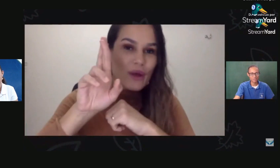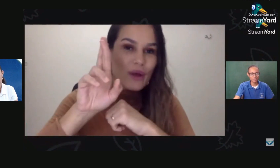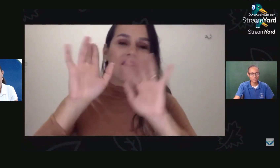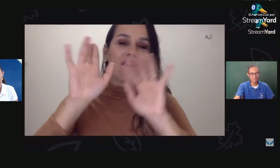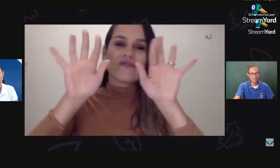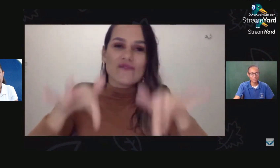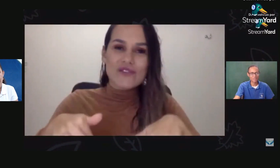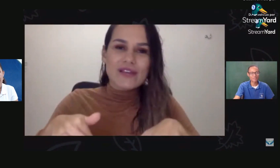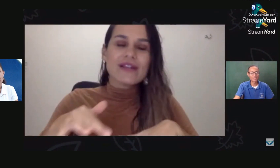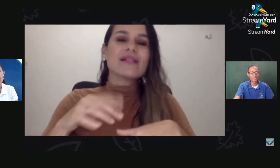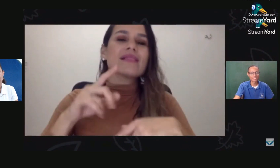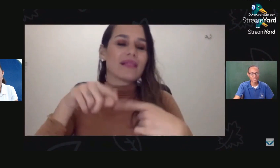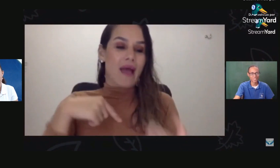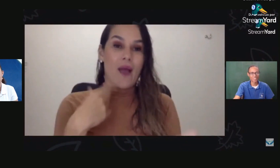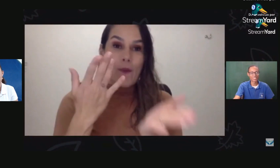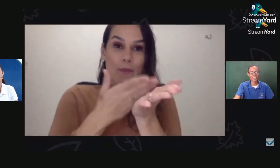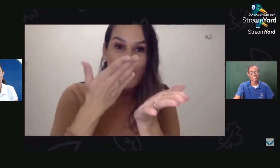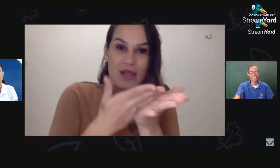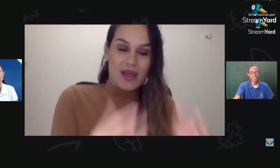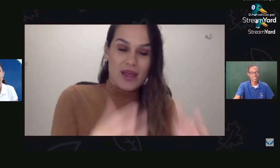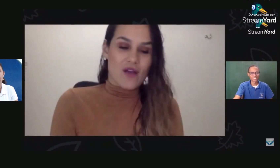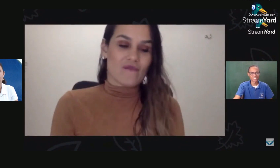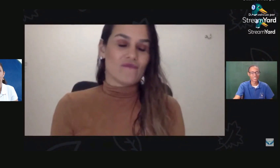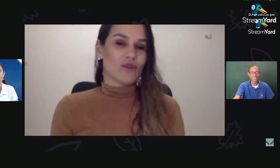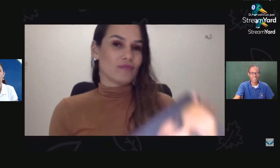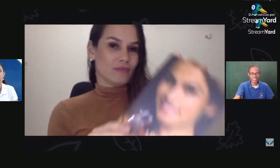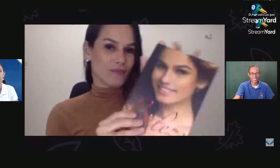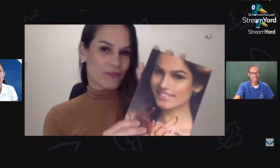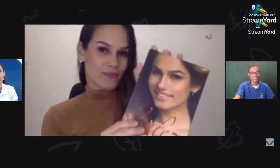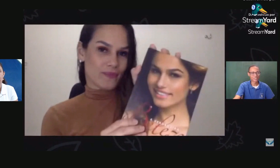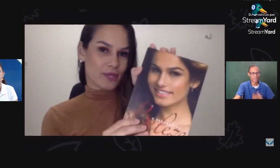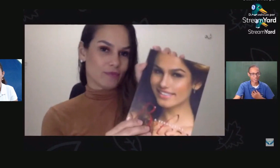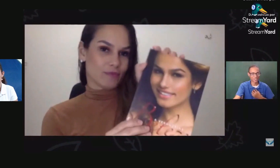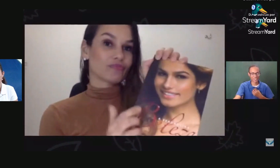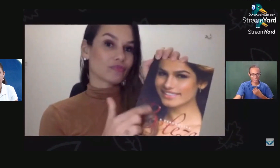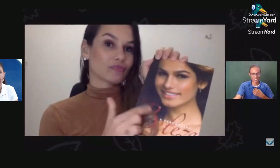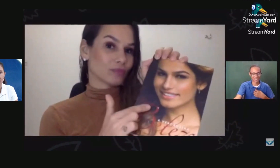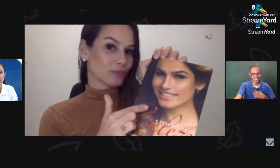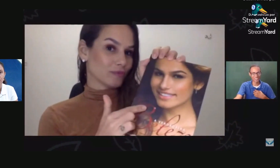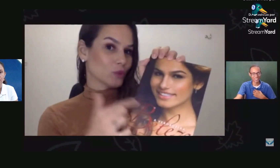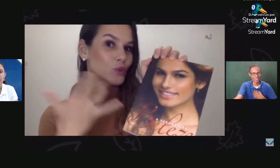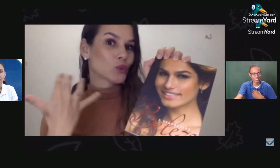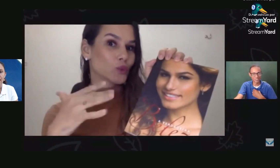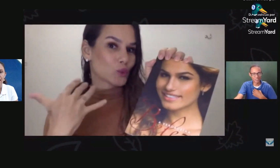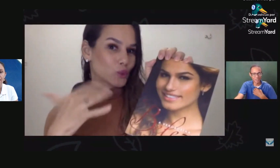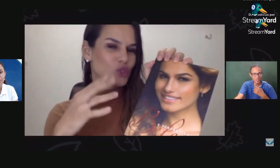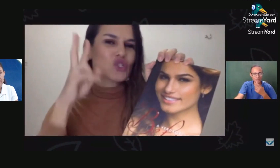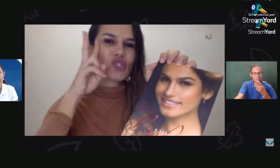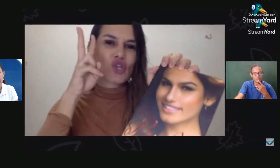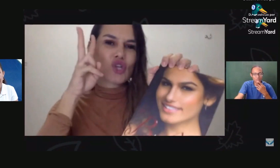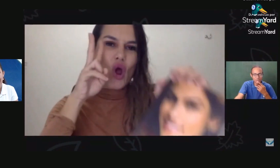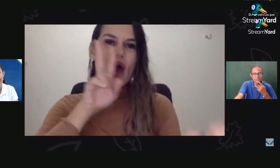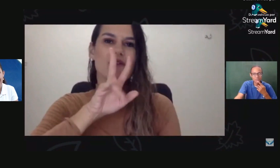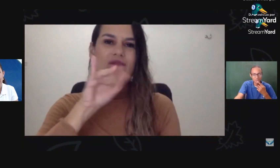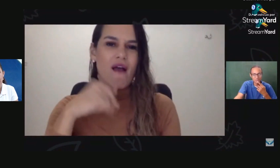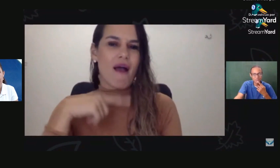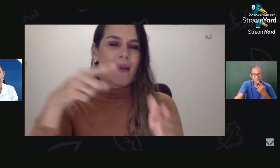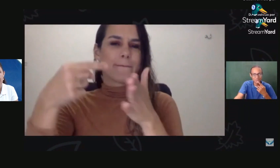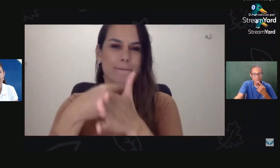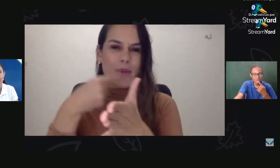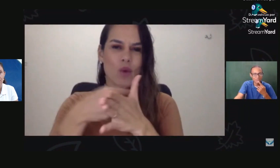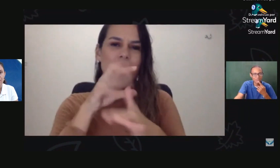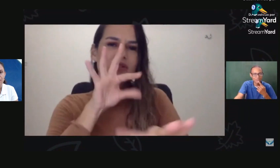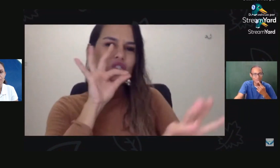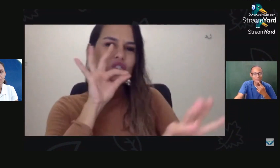E então fiz, né, esse trabalho todo, depois que fiz mestrado, e fiz também a escrita do